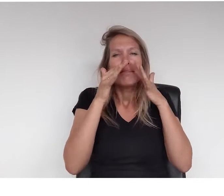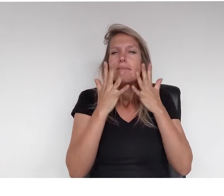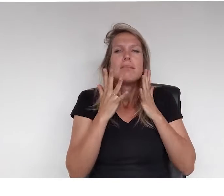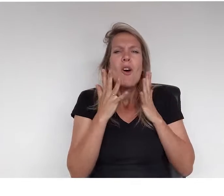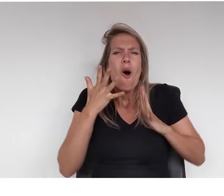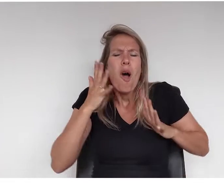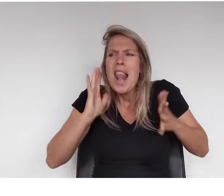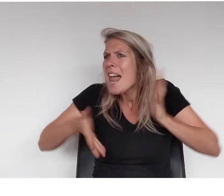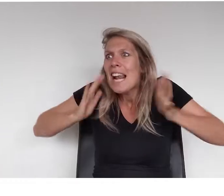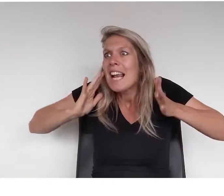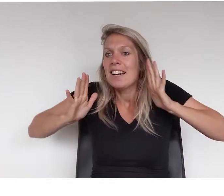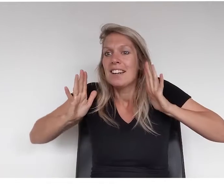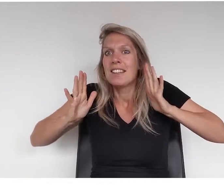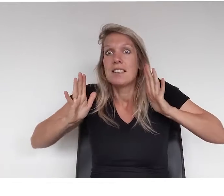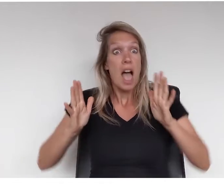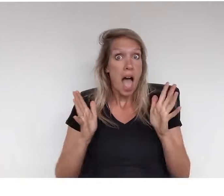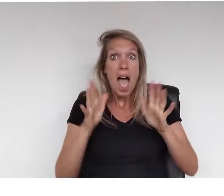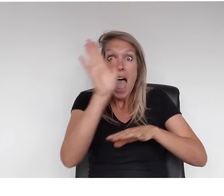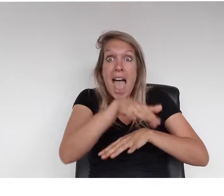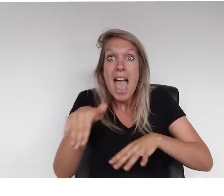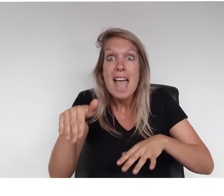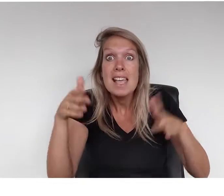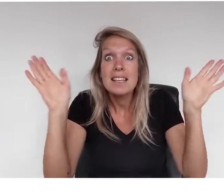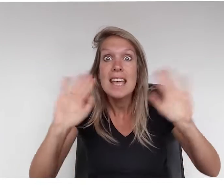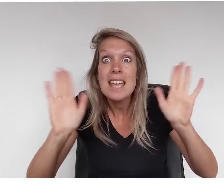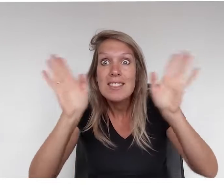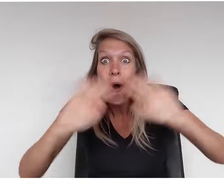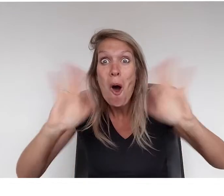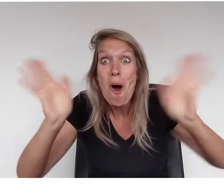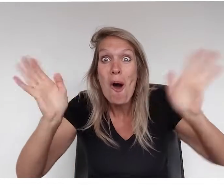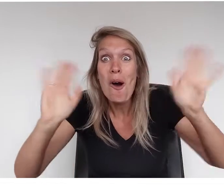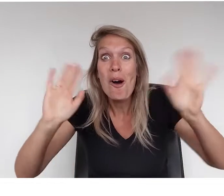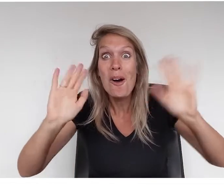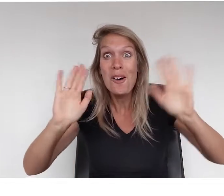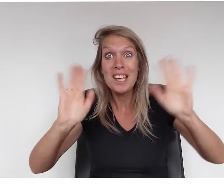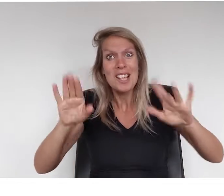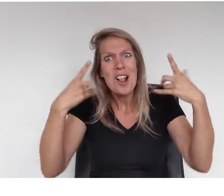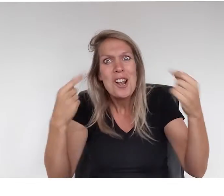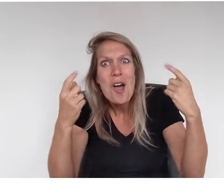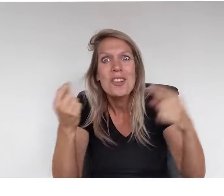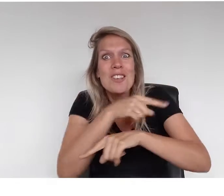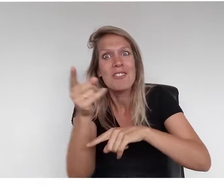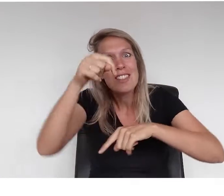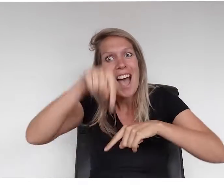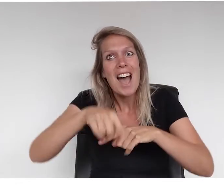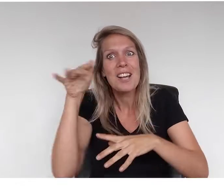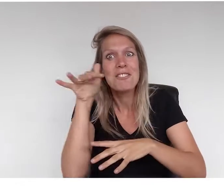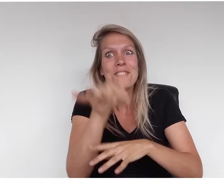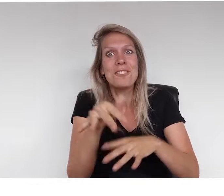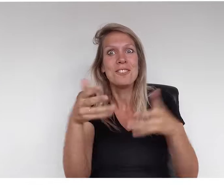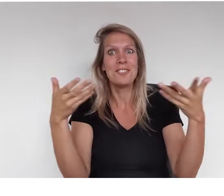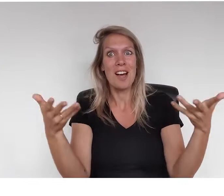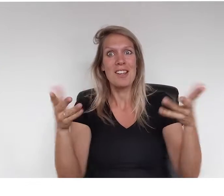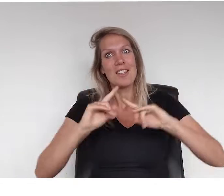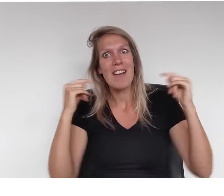Lekker! Ja, lekker hè? Hey, kids! Hoi, kids! Hoi! Zo leuk dat jullie er vandaag weer zijn! Ja, we gaan op